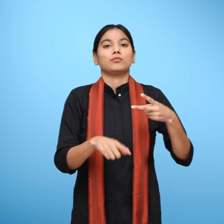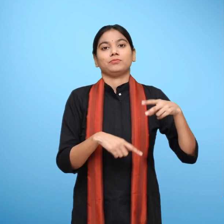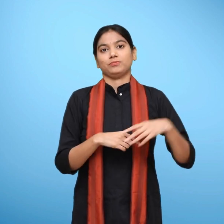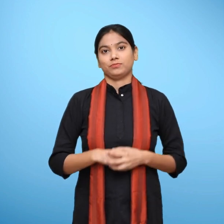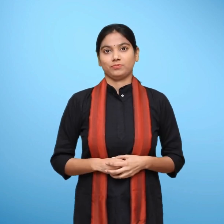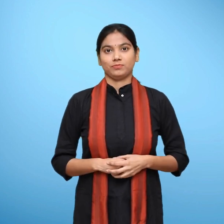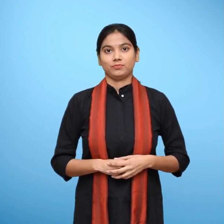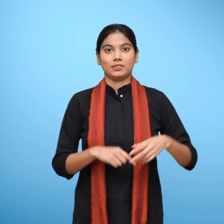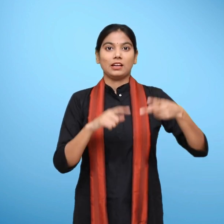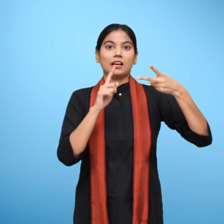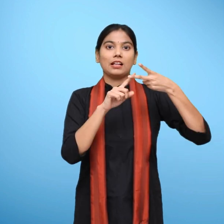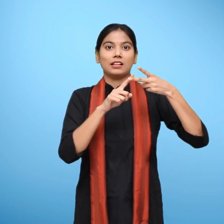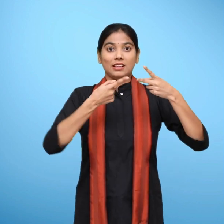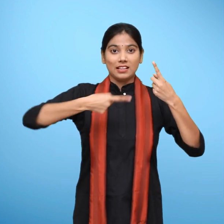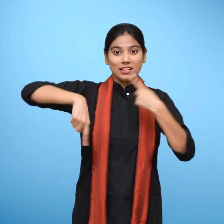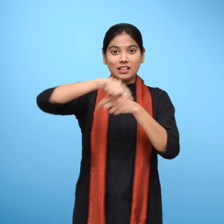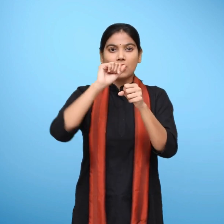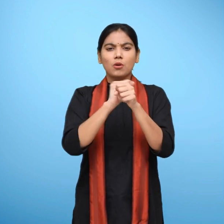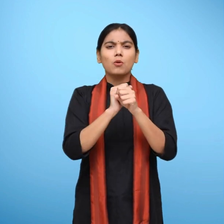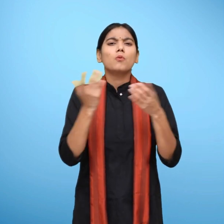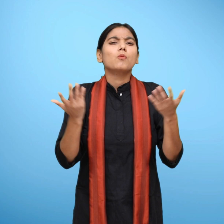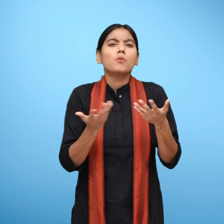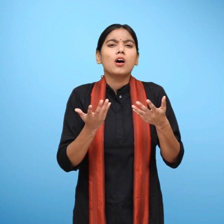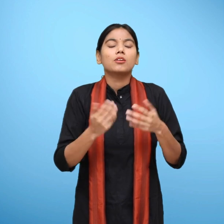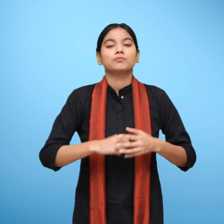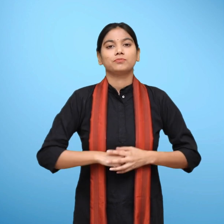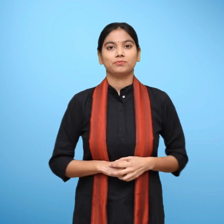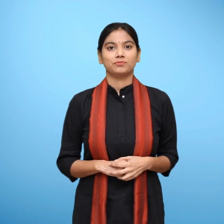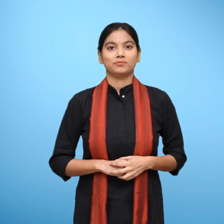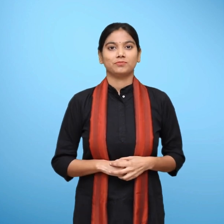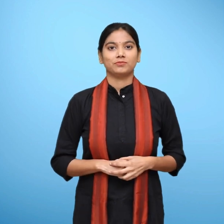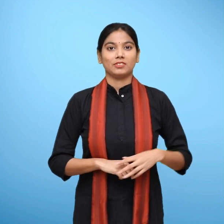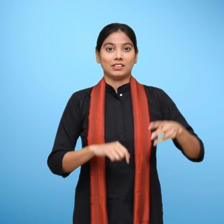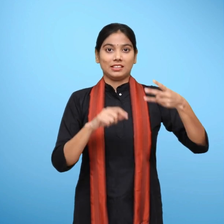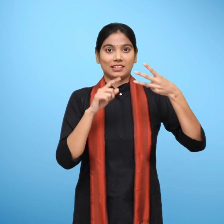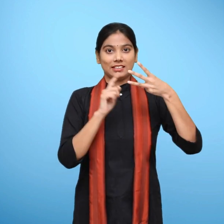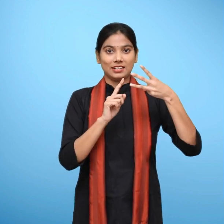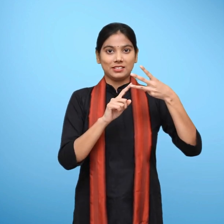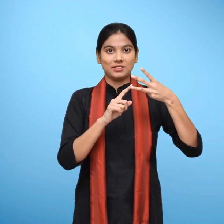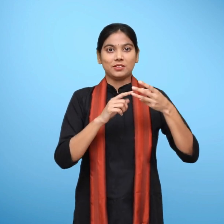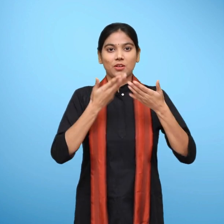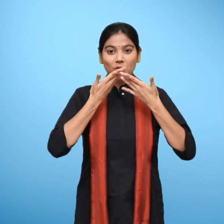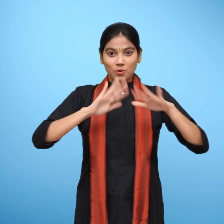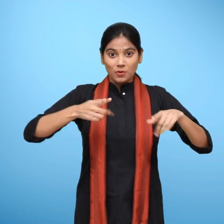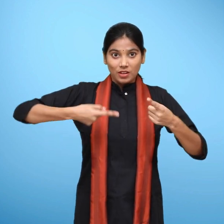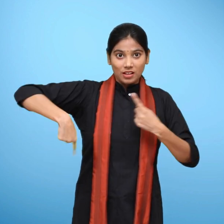है दो वह क्या-क्या काम कर रहे हैं तीन बच्चे रंगोली क्यों बना